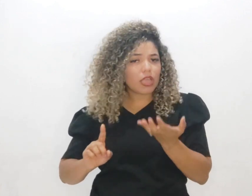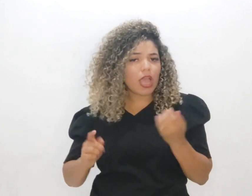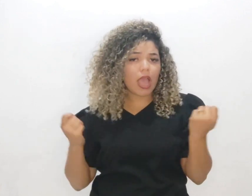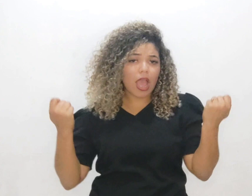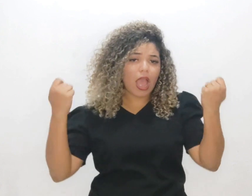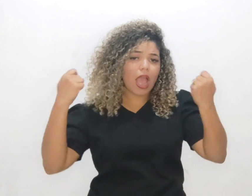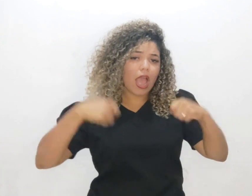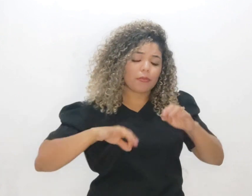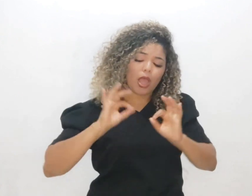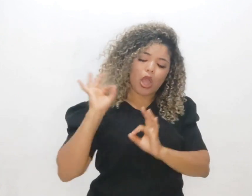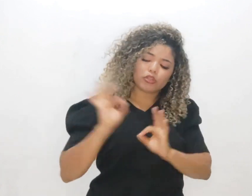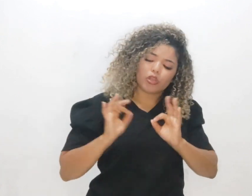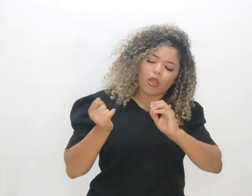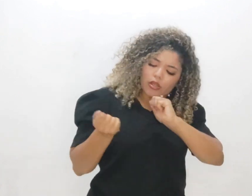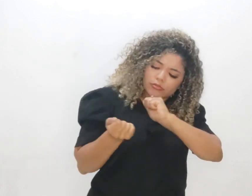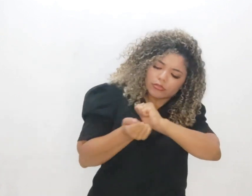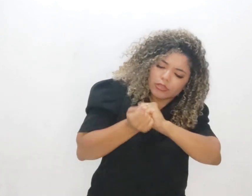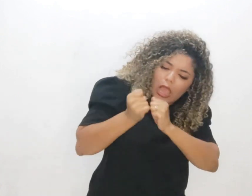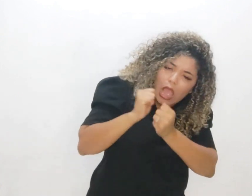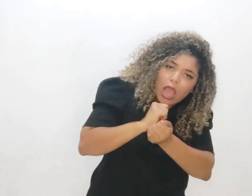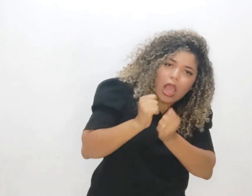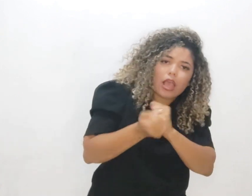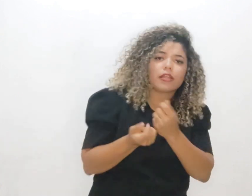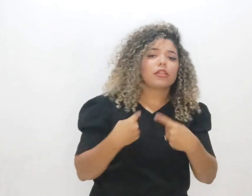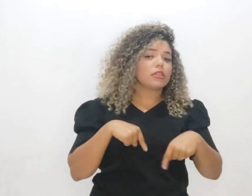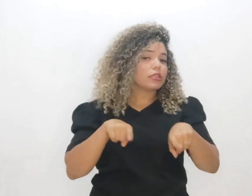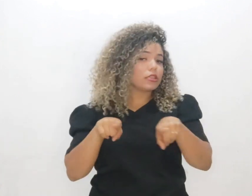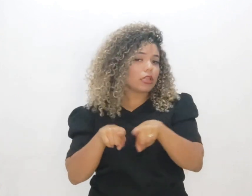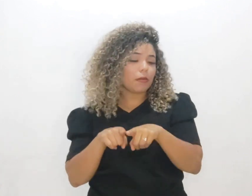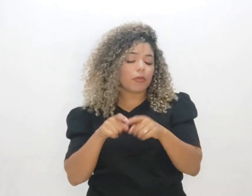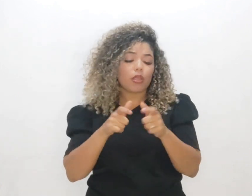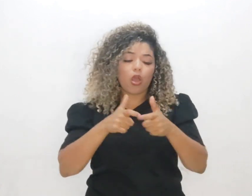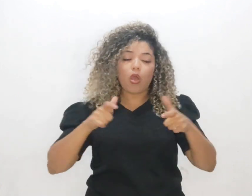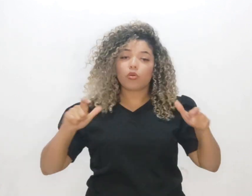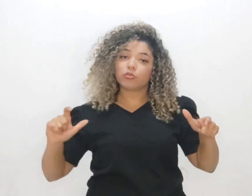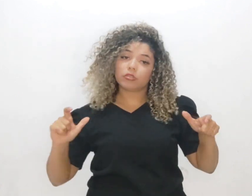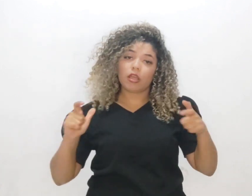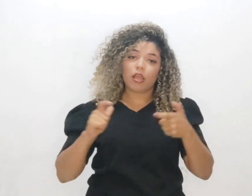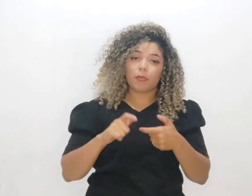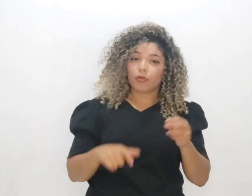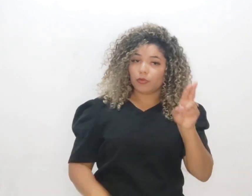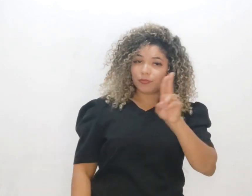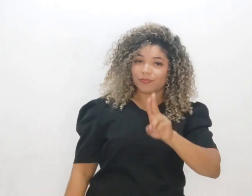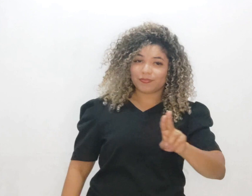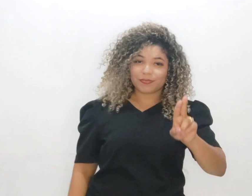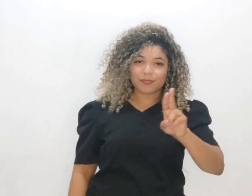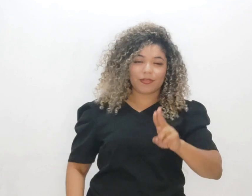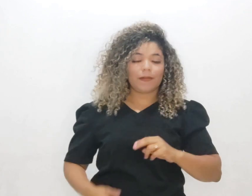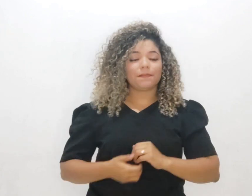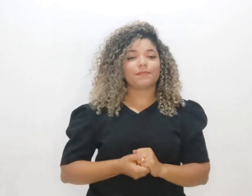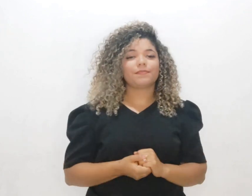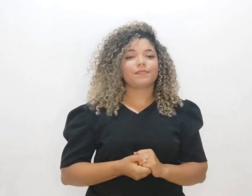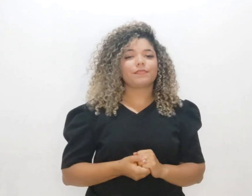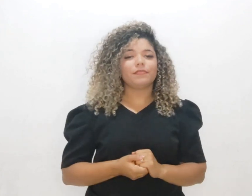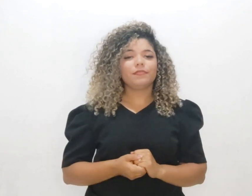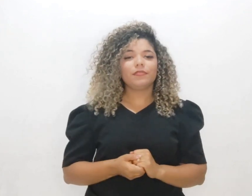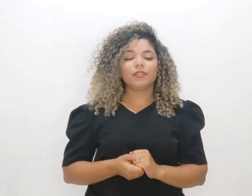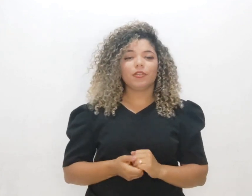as engrenagens e também do tamanho que vamos estar utilizando, tanto os eixos quanto